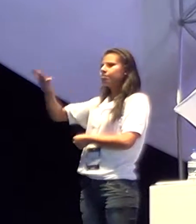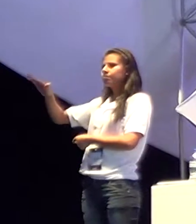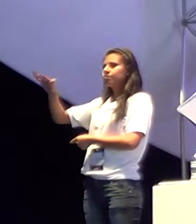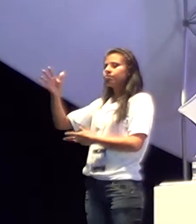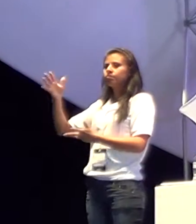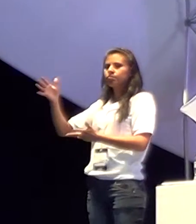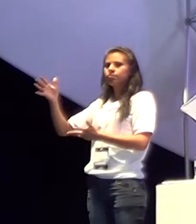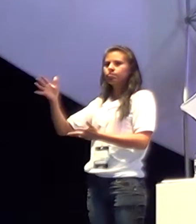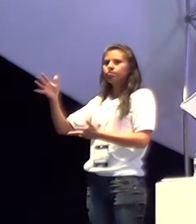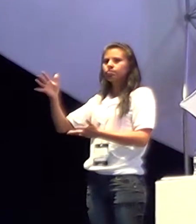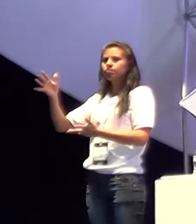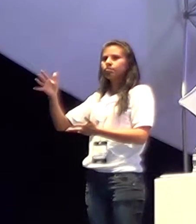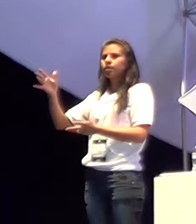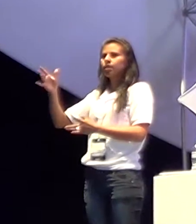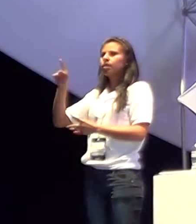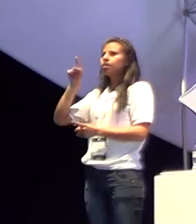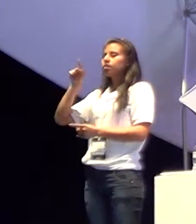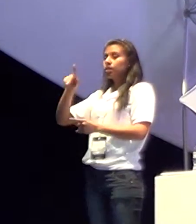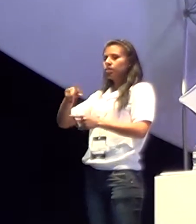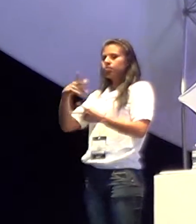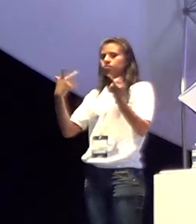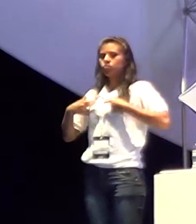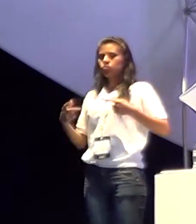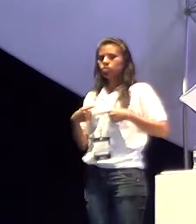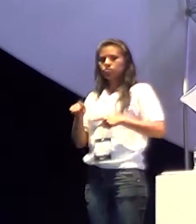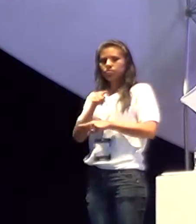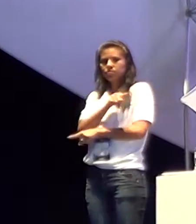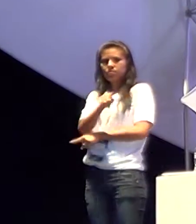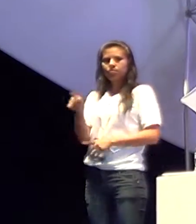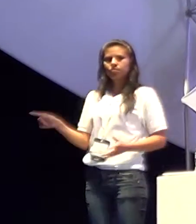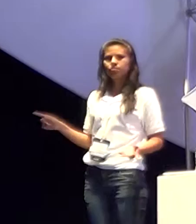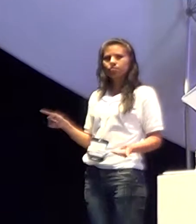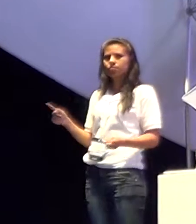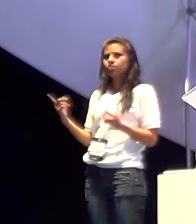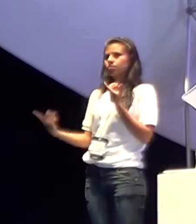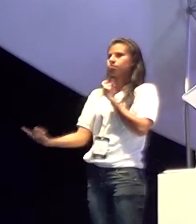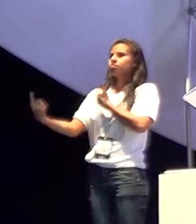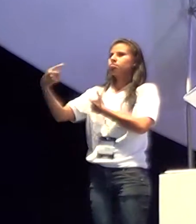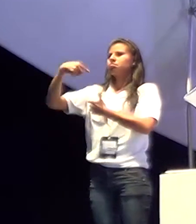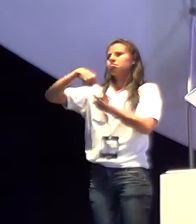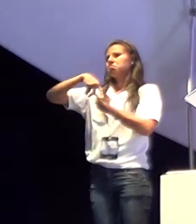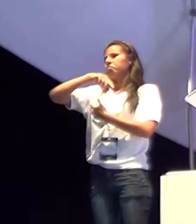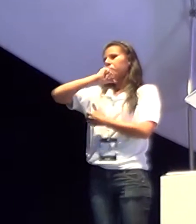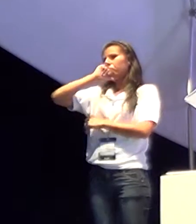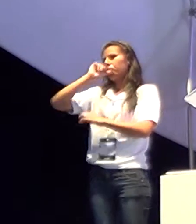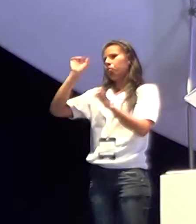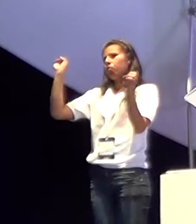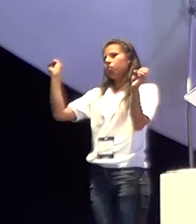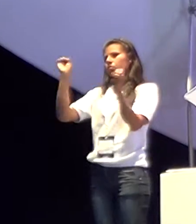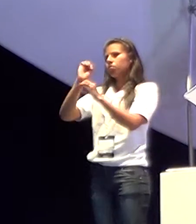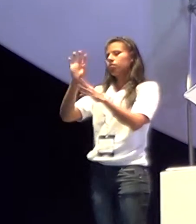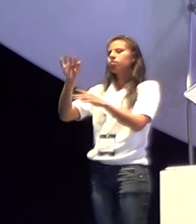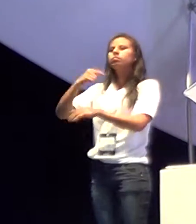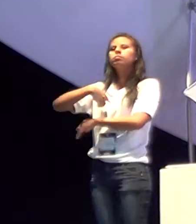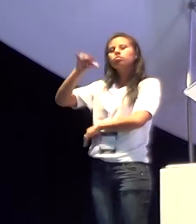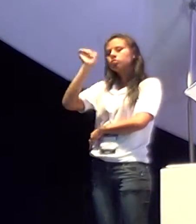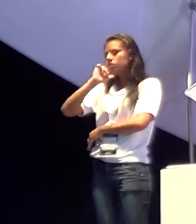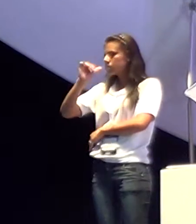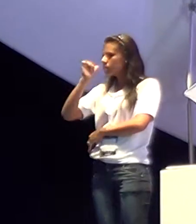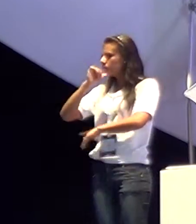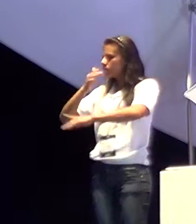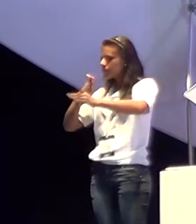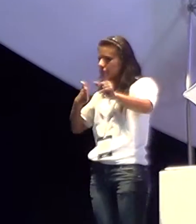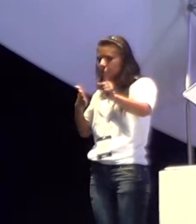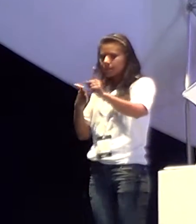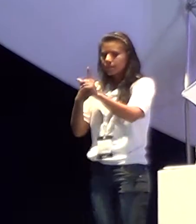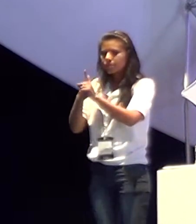no, la población no va a enganchar. El desafío, me pregunto mucho siempre, ¿cuál es el desafío de un